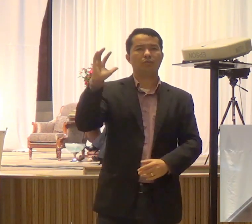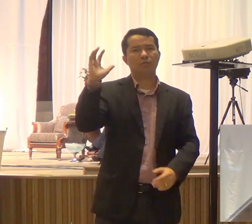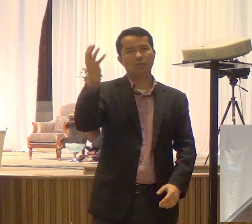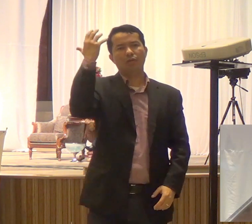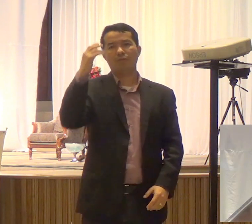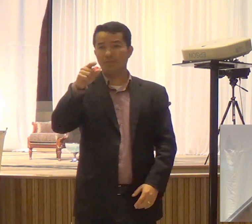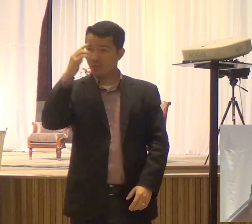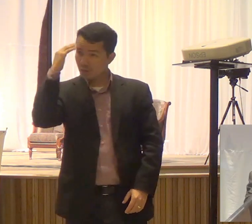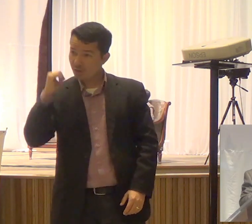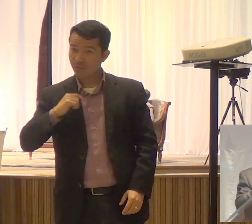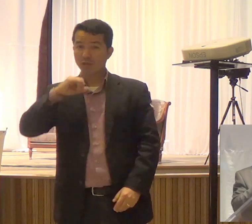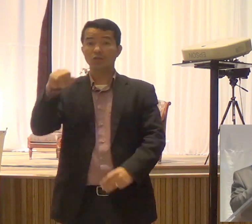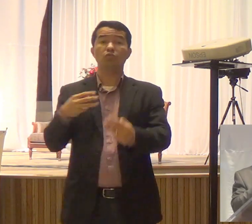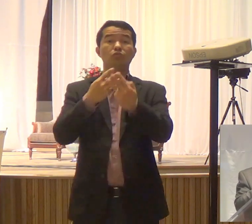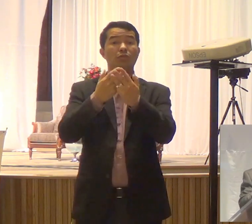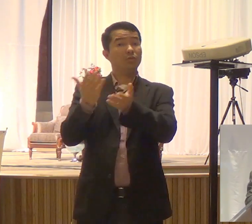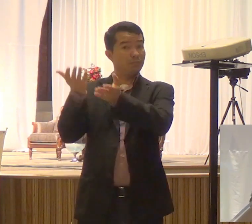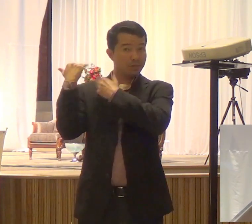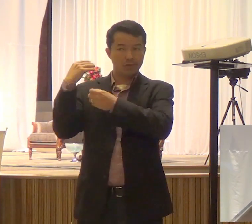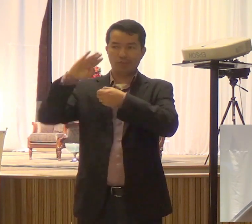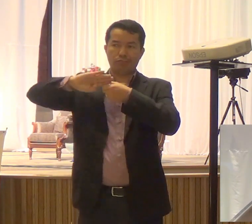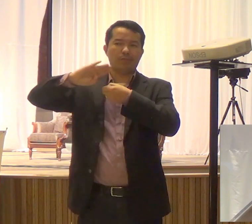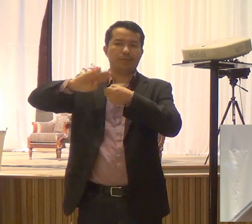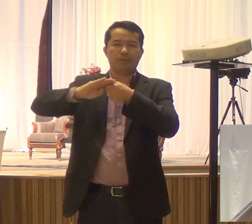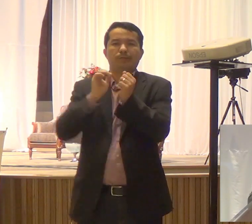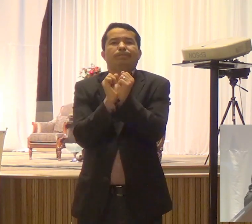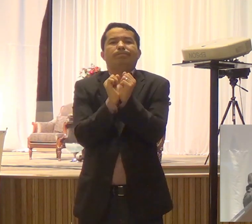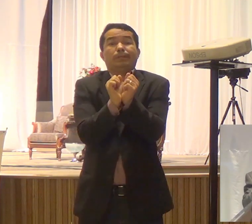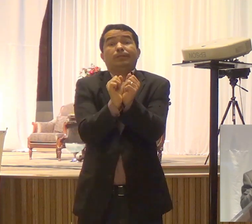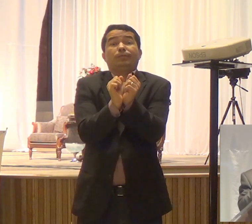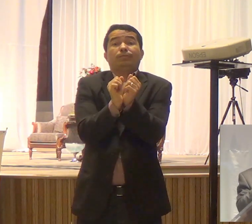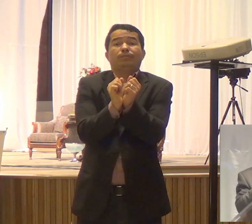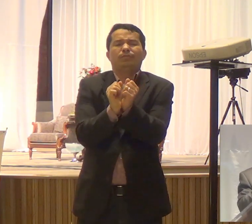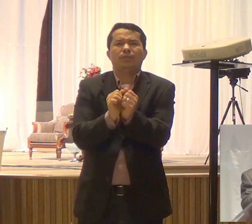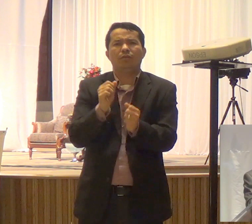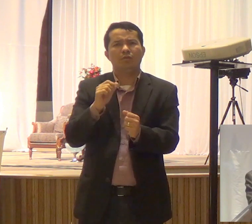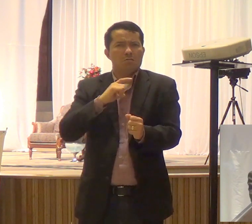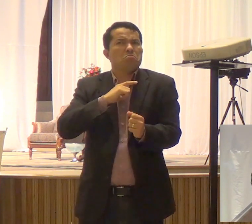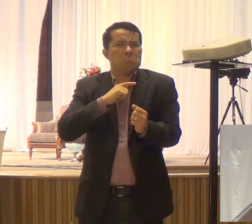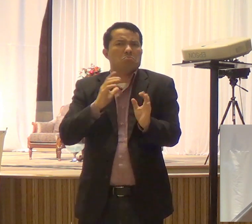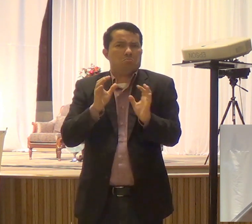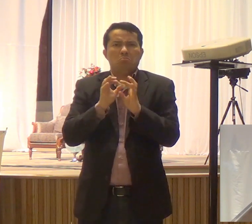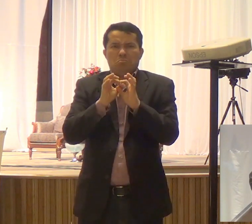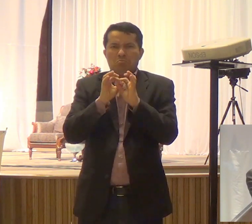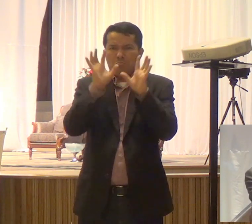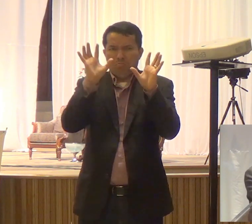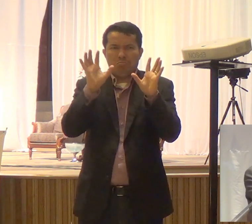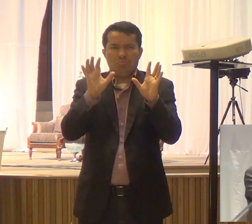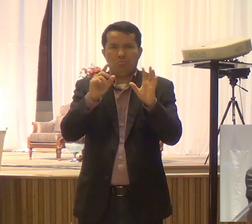o povo de Israel lá no exílio, era um povo que tinha relativa liberdade. A ideia